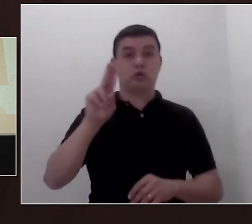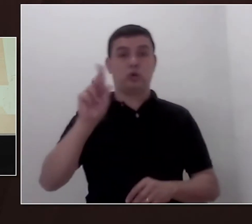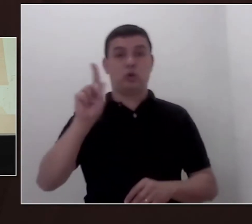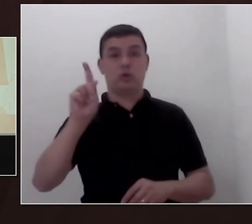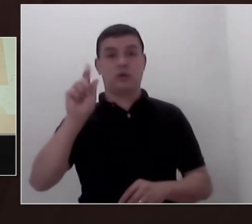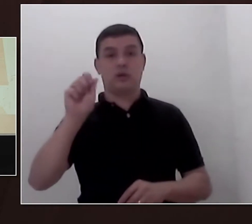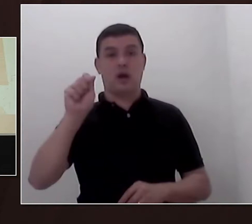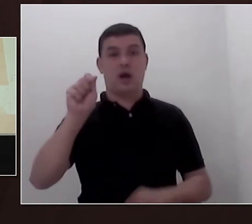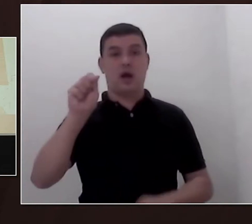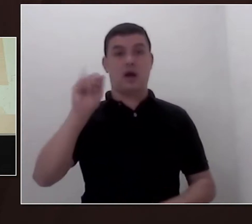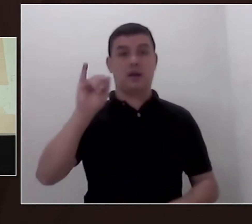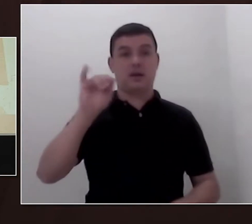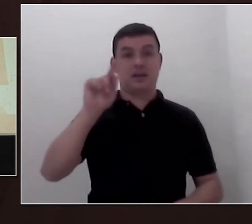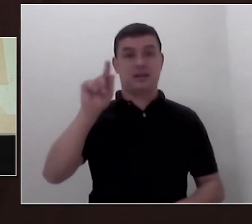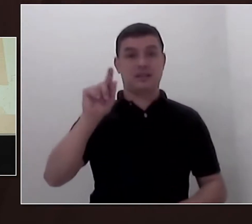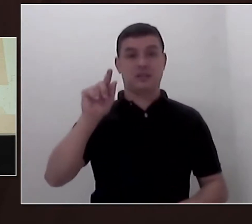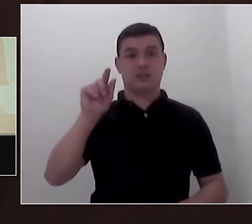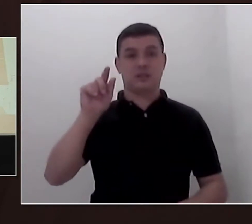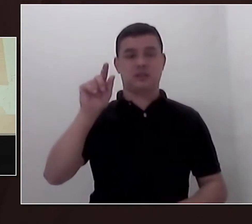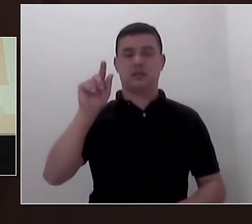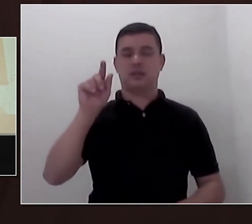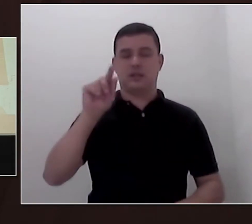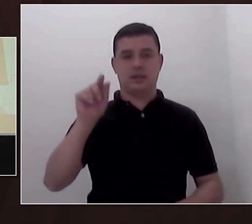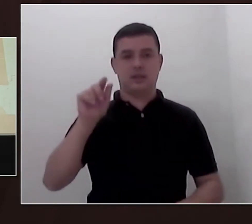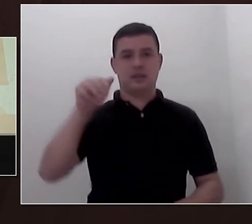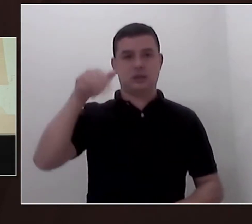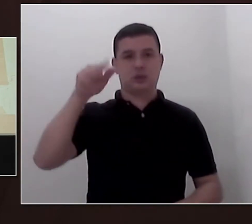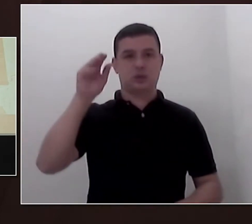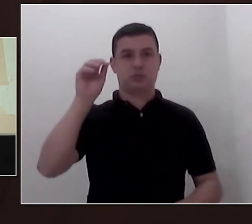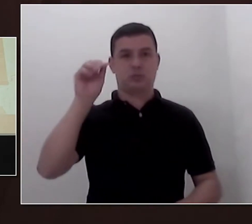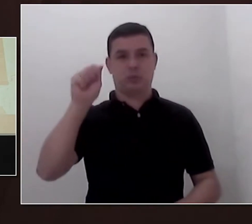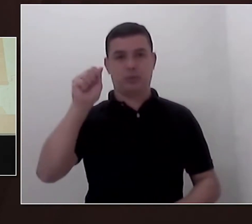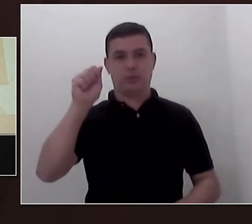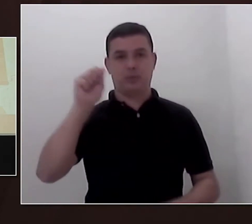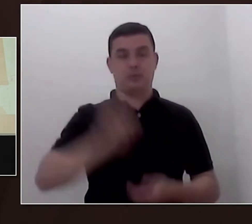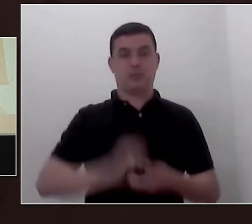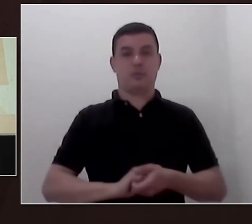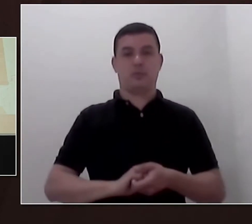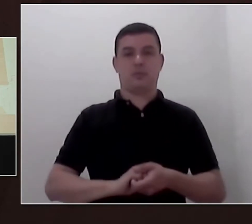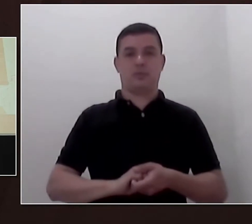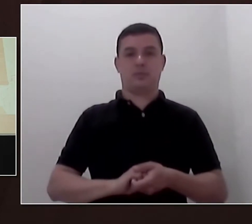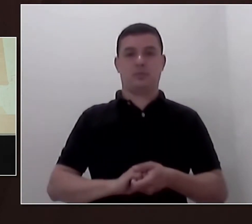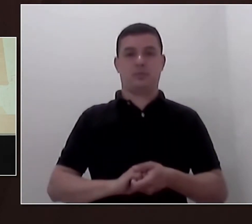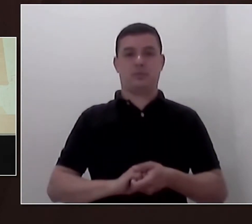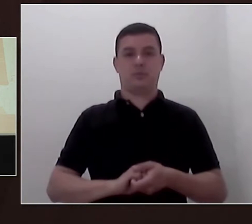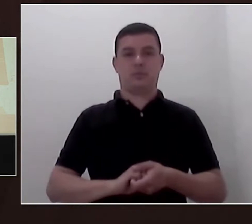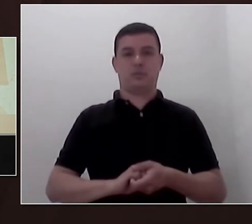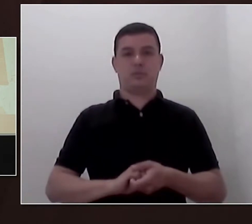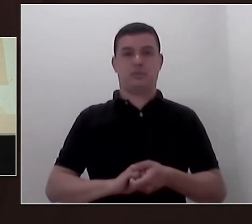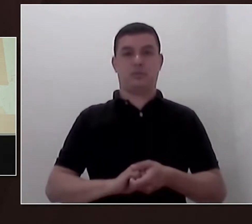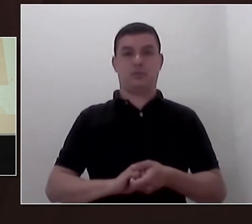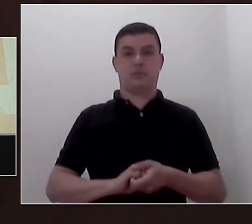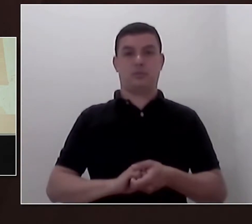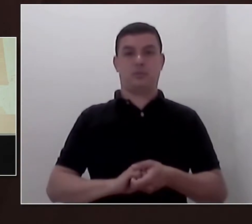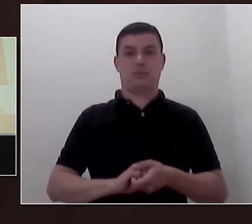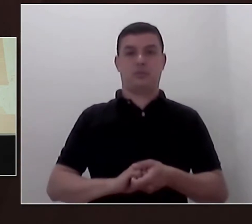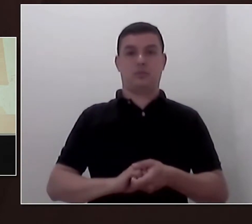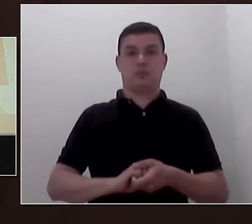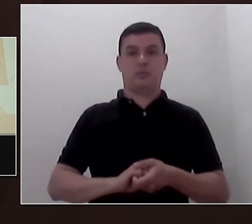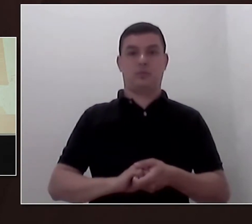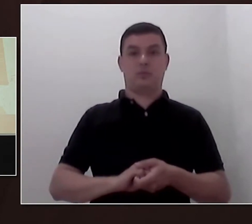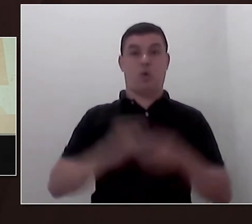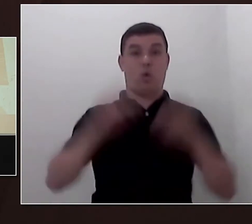da igreja, teve de combater fortes conceitos dos judeus crentes e a